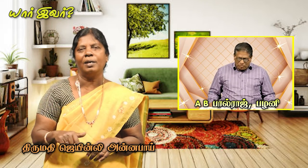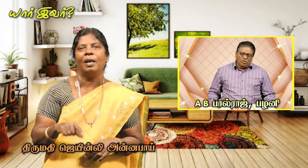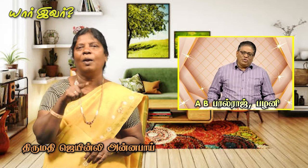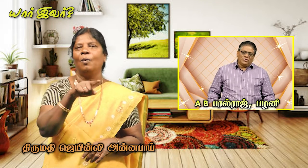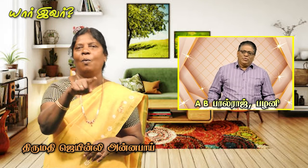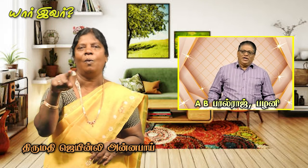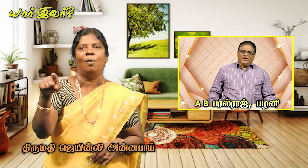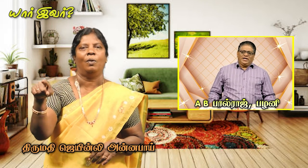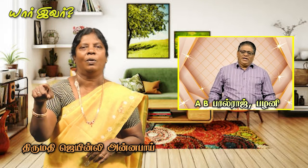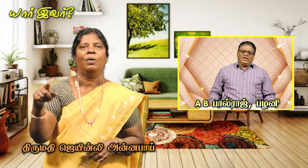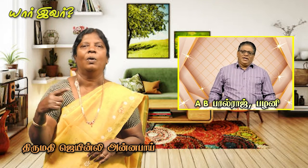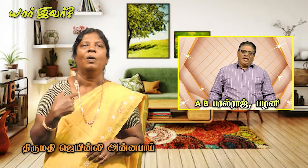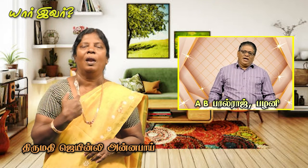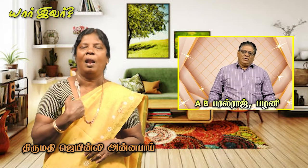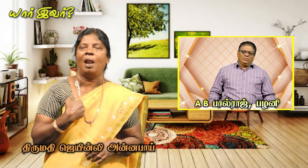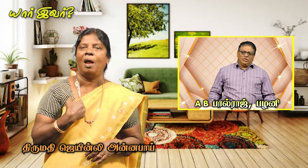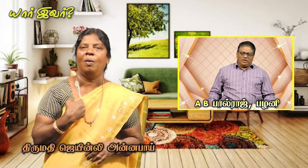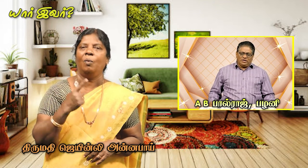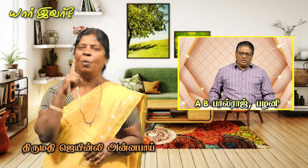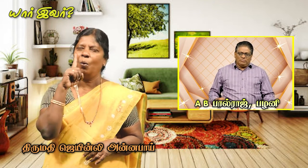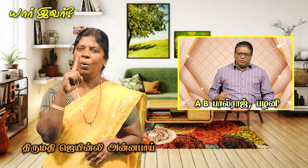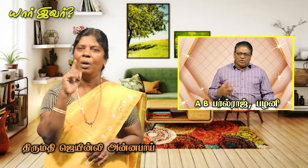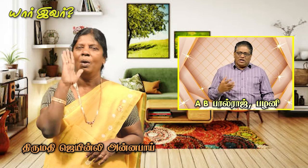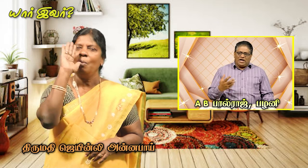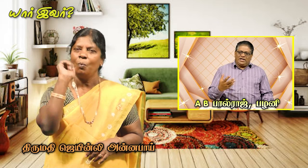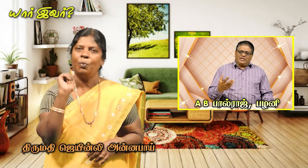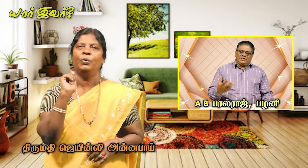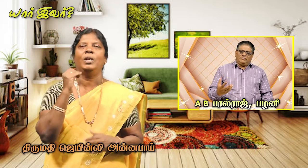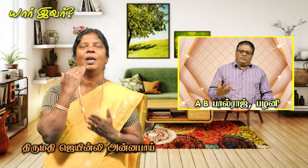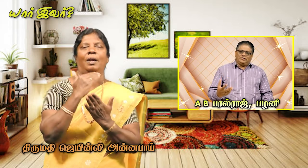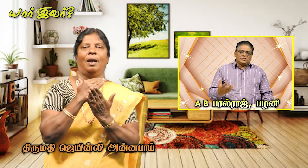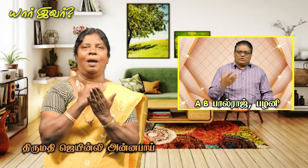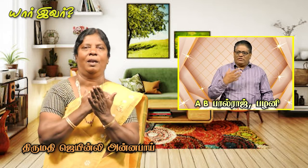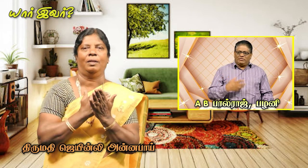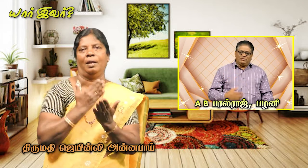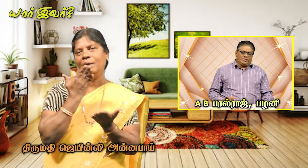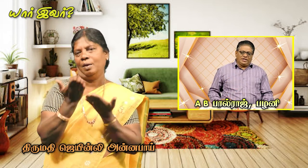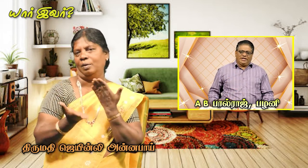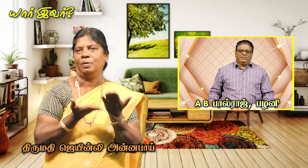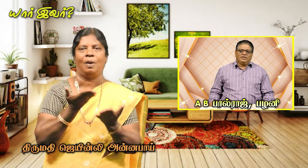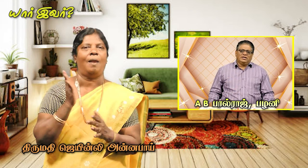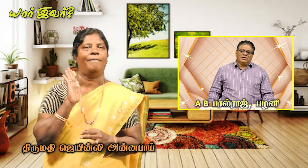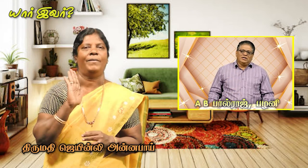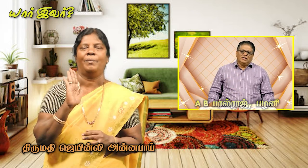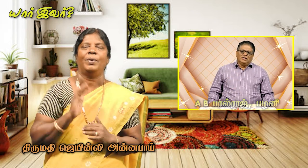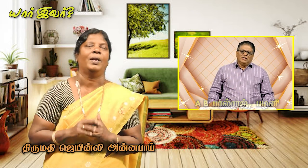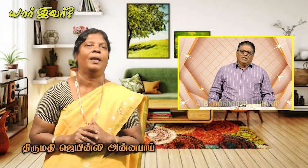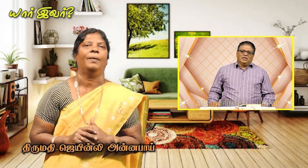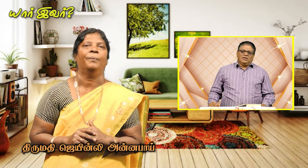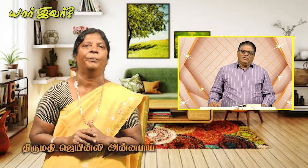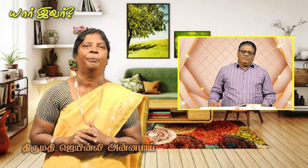இன்றைக்கு உங்களோடு கூட நான் ஒரு புது காரியத்தை குறித்து சொல்ல விரும்புகிறேன்.